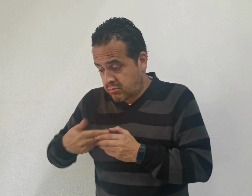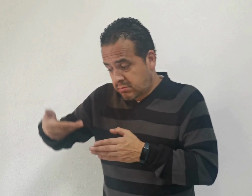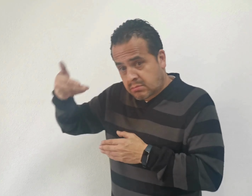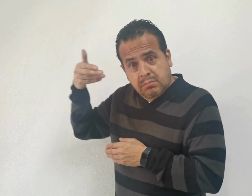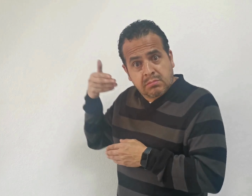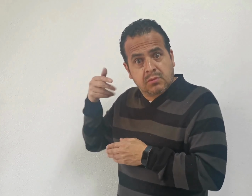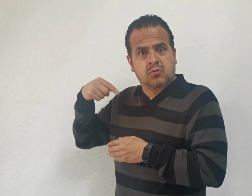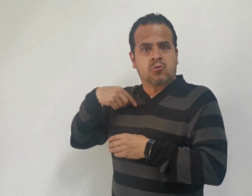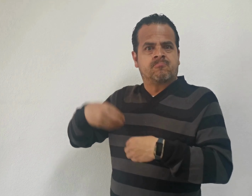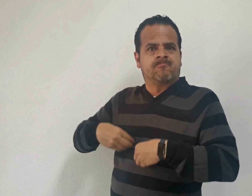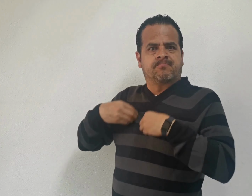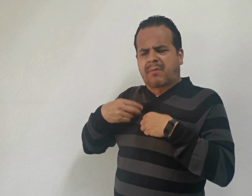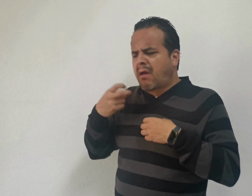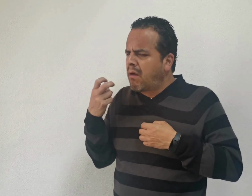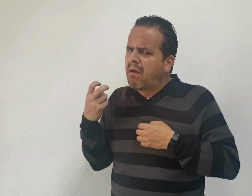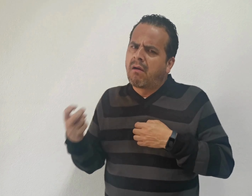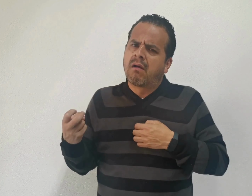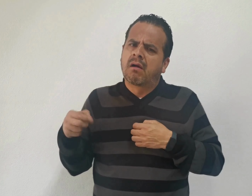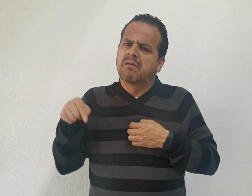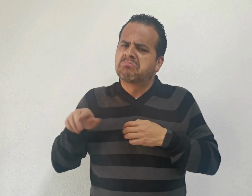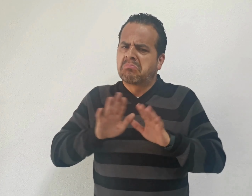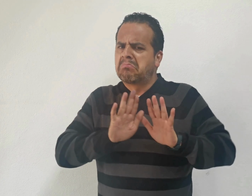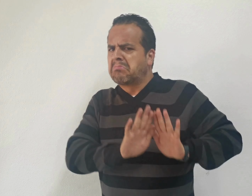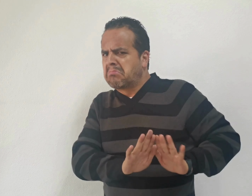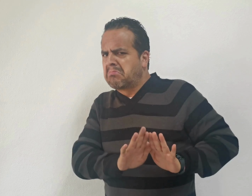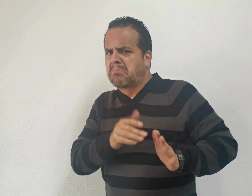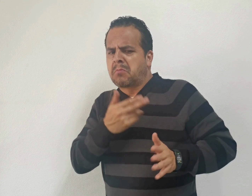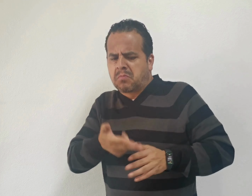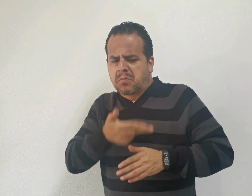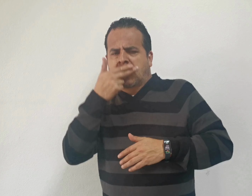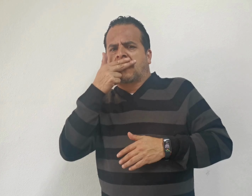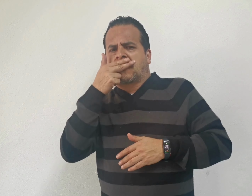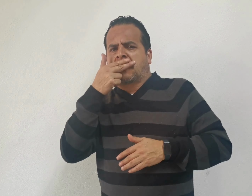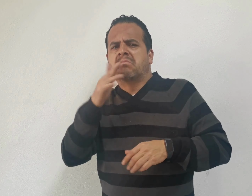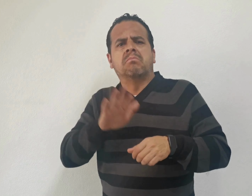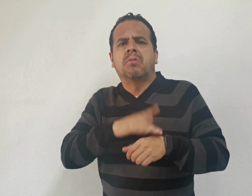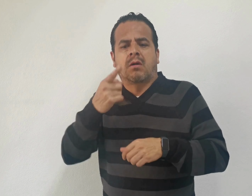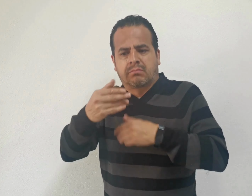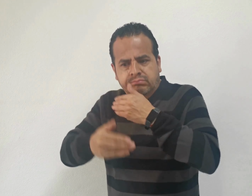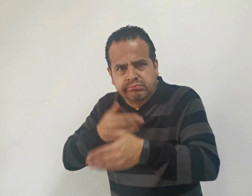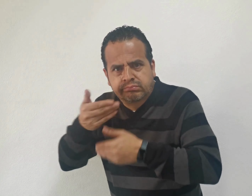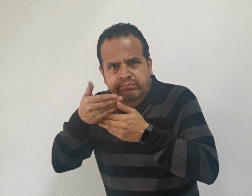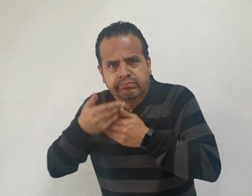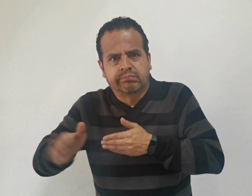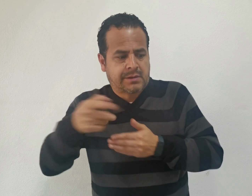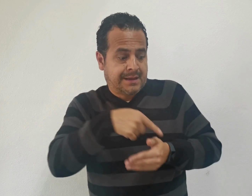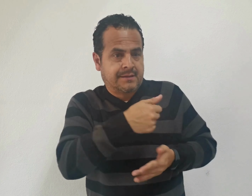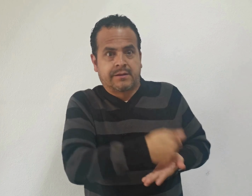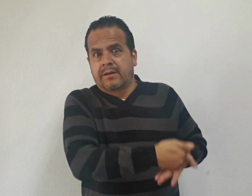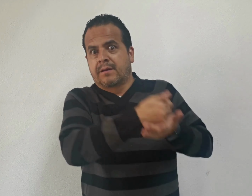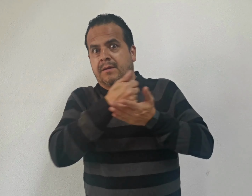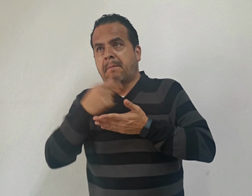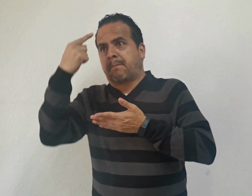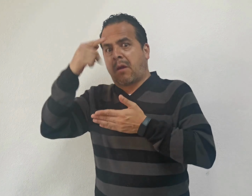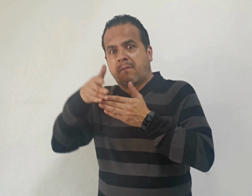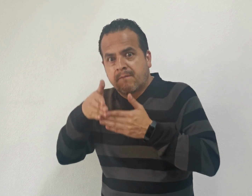quitaría nada de lo que viví y pues que al final marca Este es un año muy muy importante para mí en mi vida ha sido un año